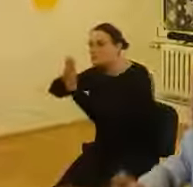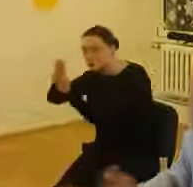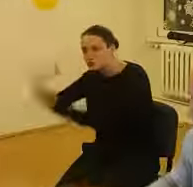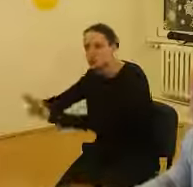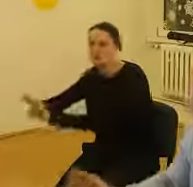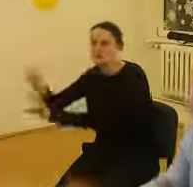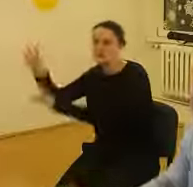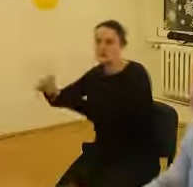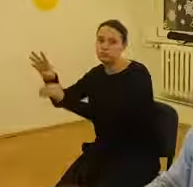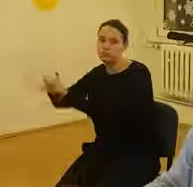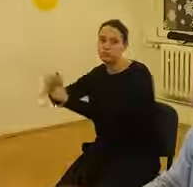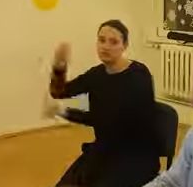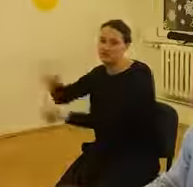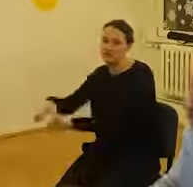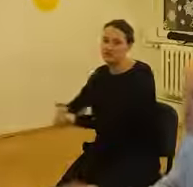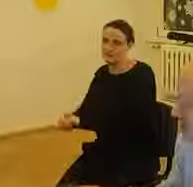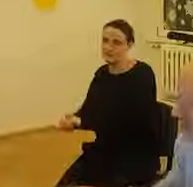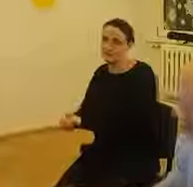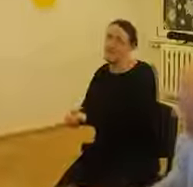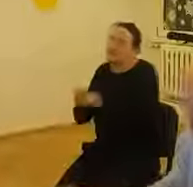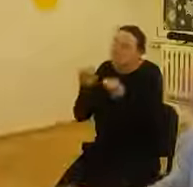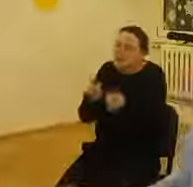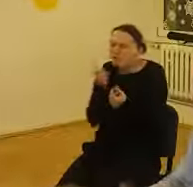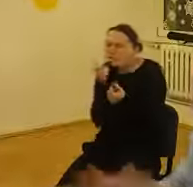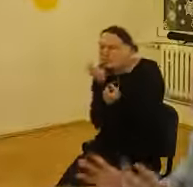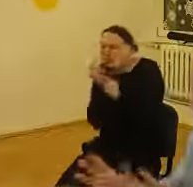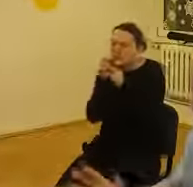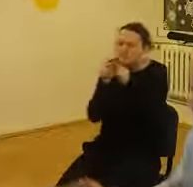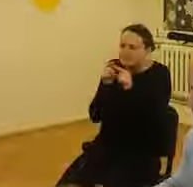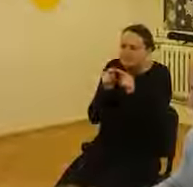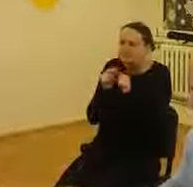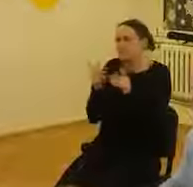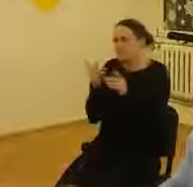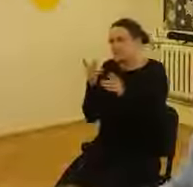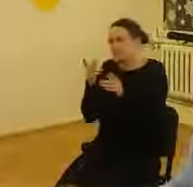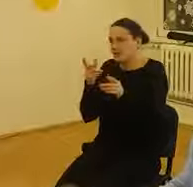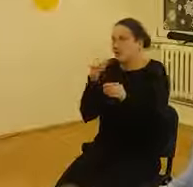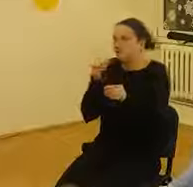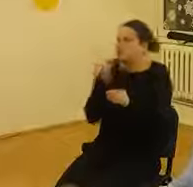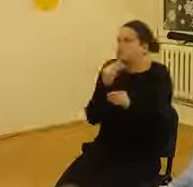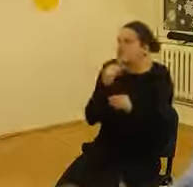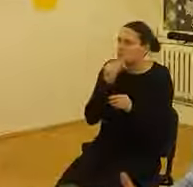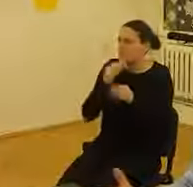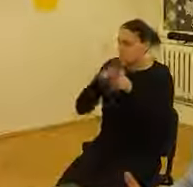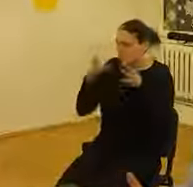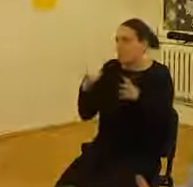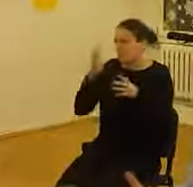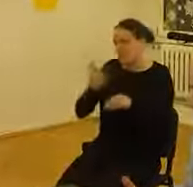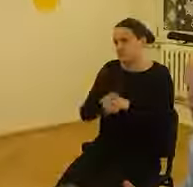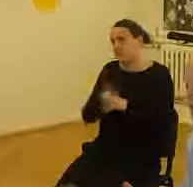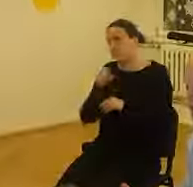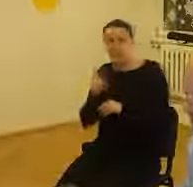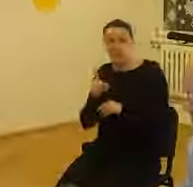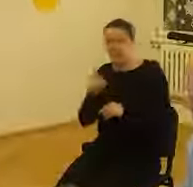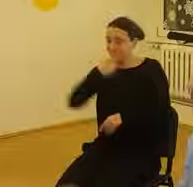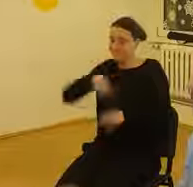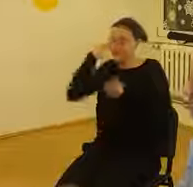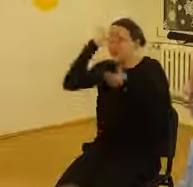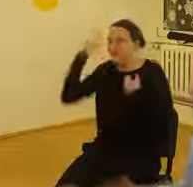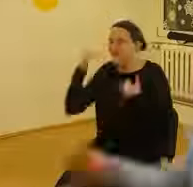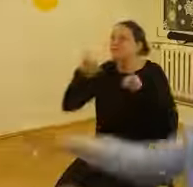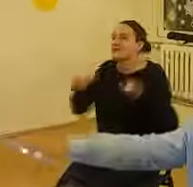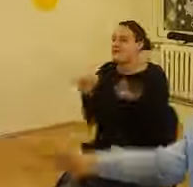i one naprawdę, może w jakiejś części w czymś wrócą na dzielnicę, tylko jakby nie będziemy wiedzieli, w